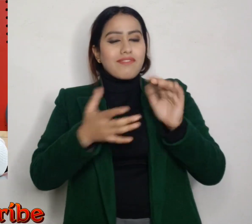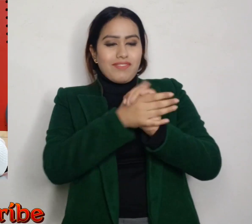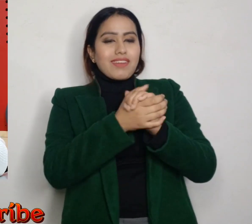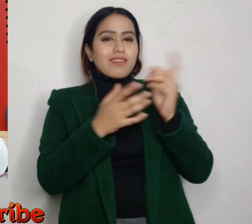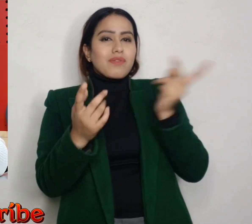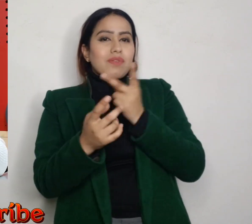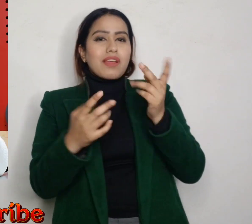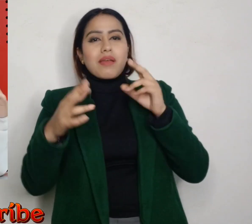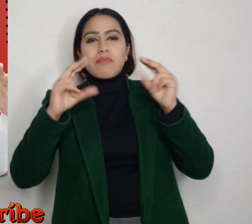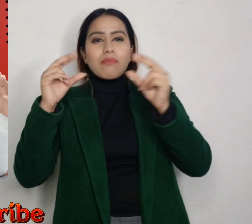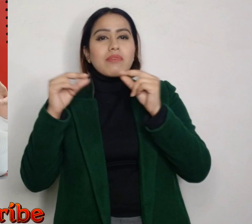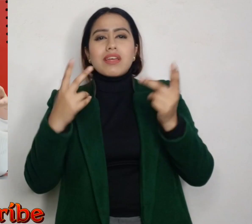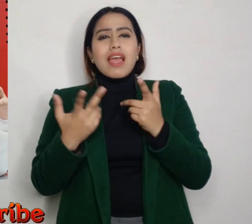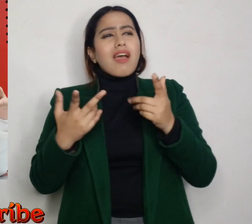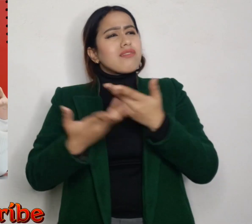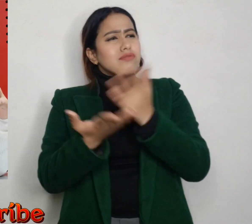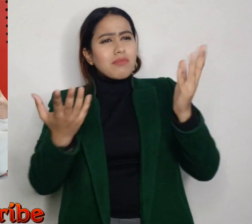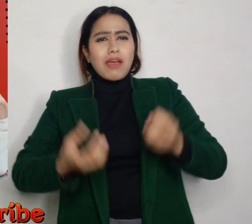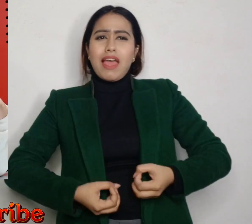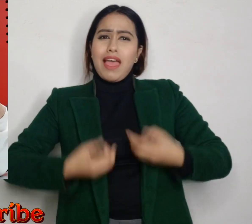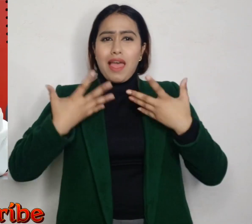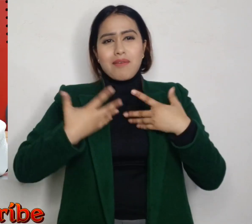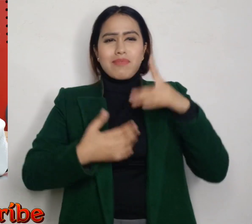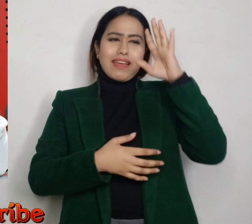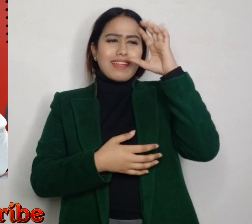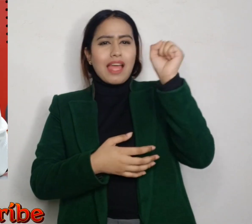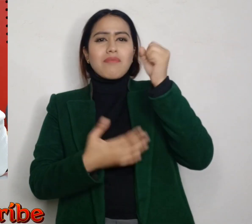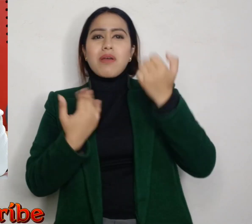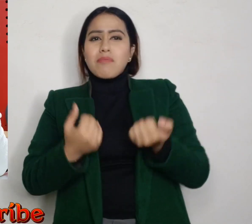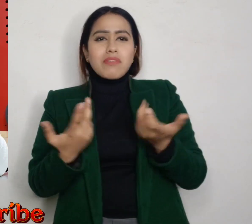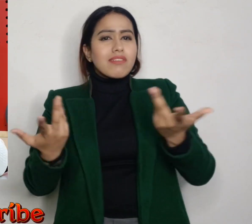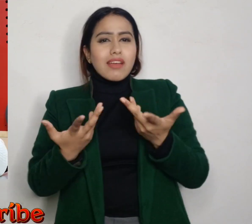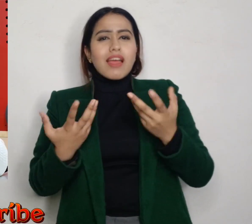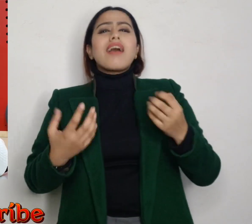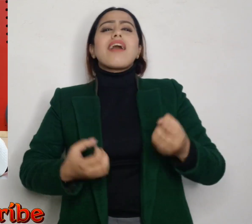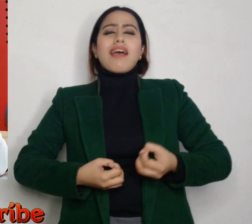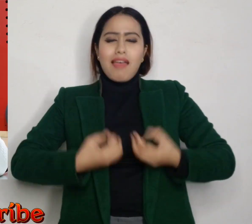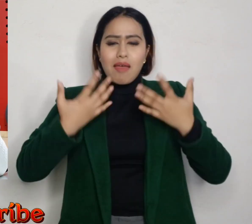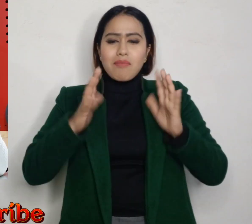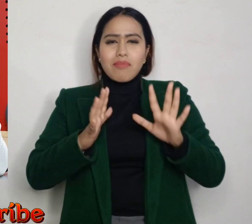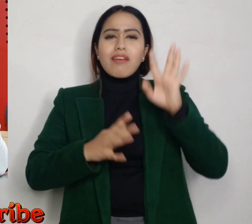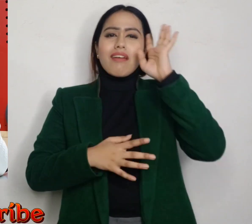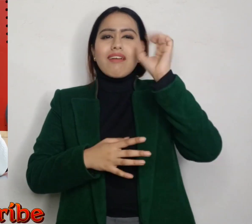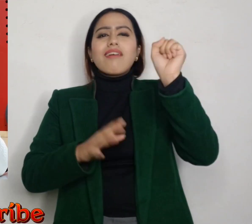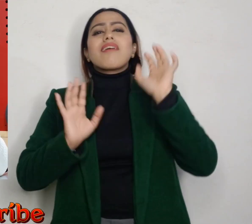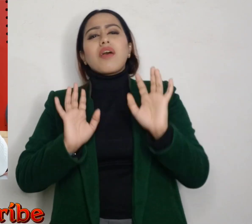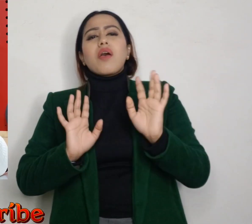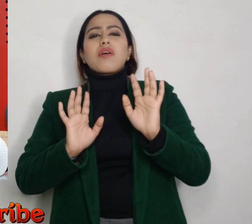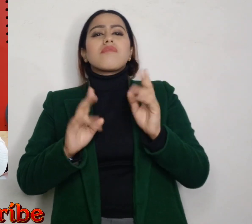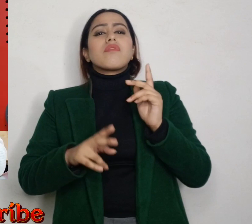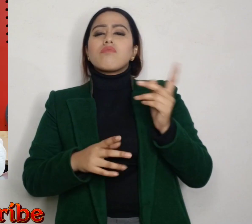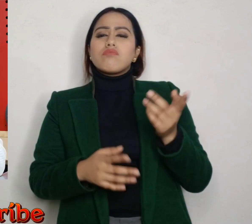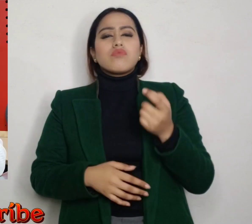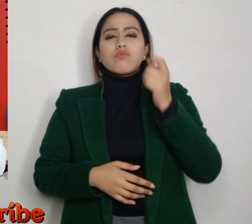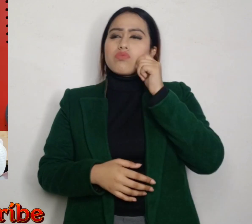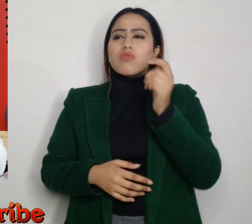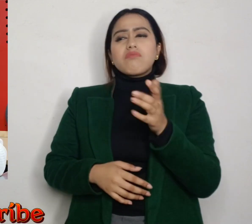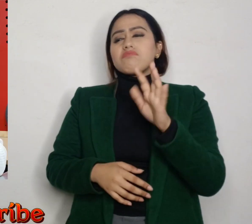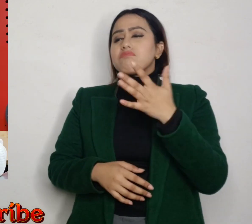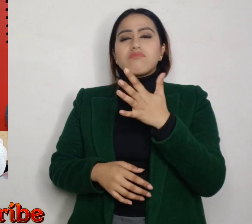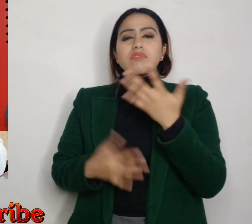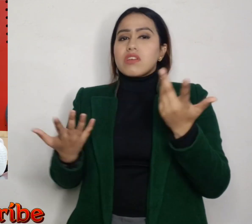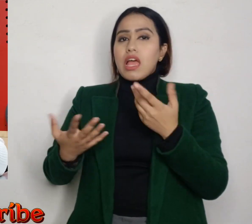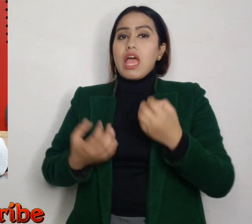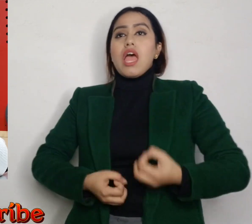दोस्त ने कहा कि देखो भाई, दुनिया में लोग जो है ना आजकल खुशी में भी याद करने लगे हैं, सिर्फ गम में ही याद नहीं करते, ऊपर वाले को खुशी में भी याद